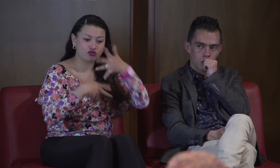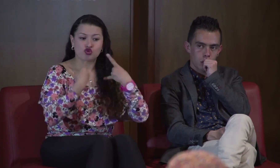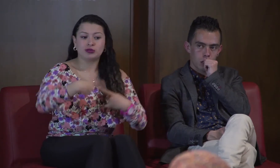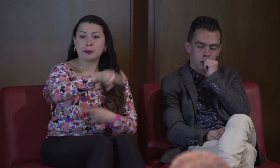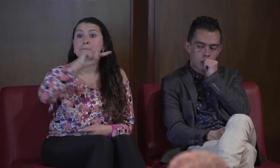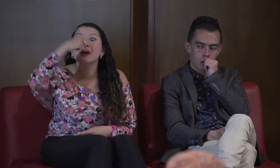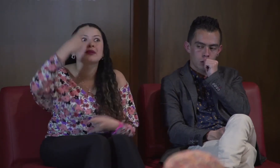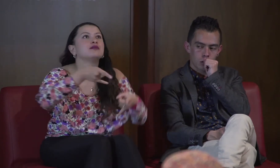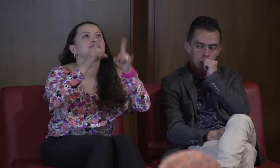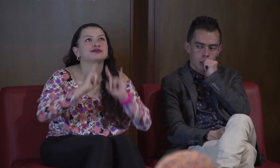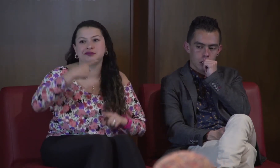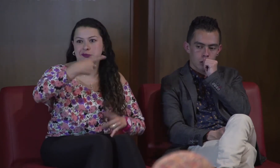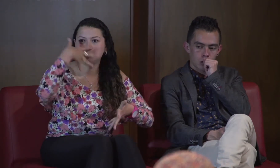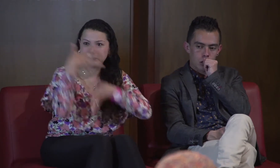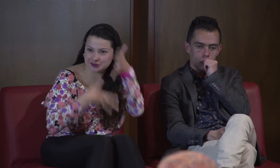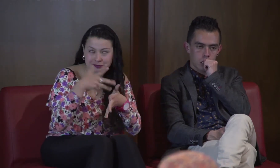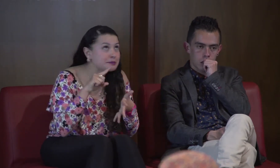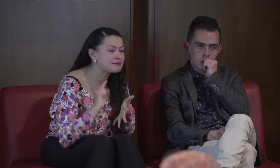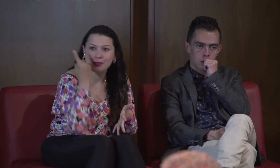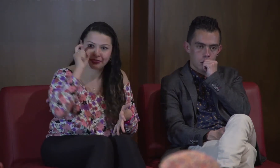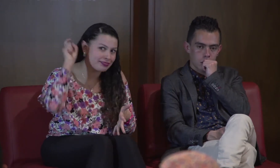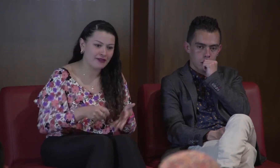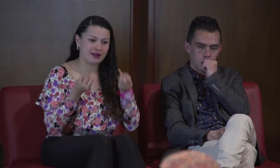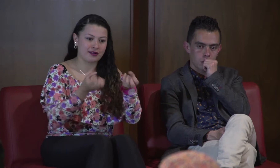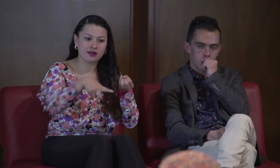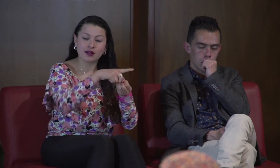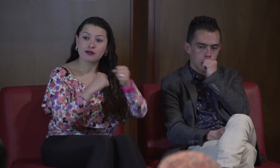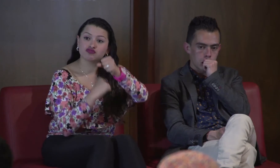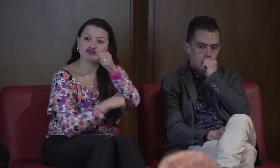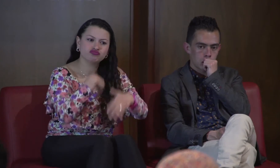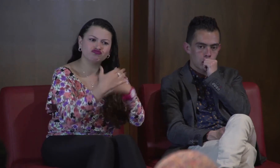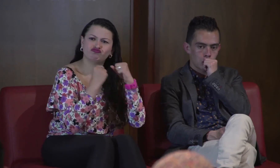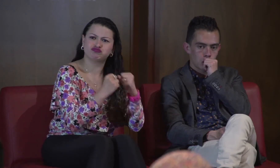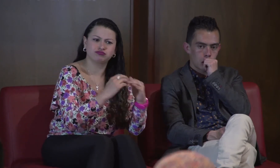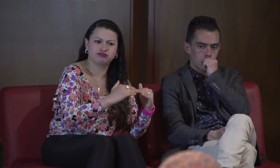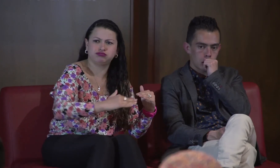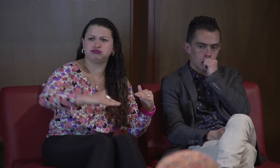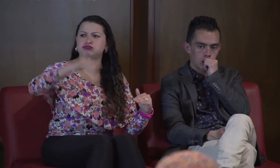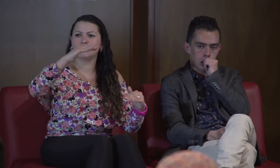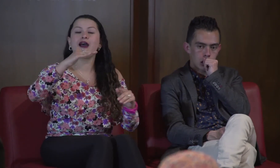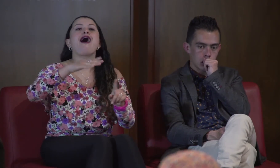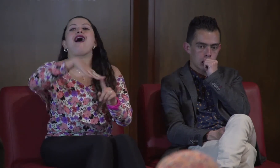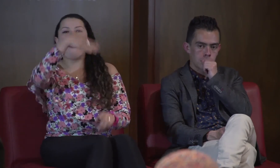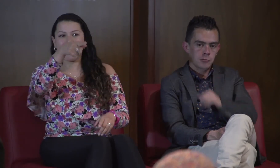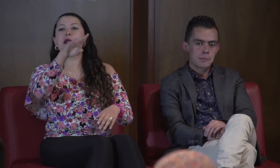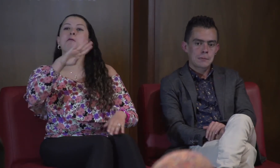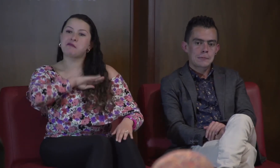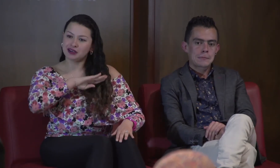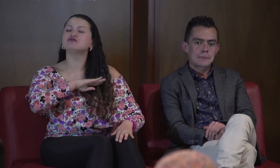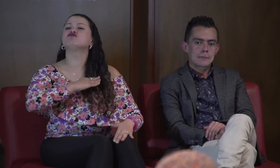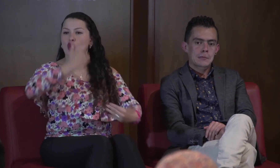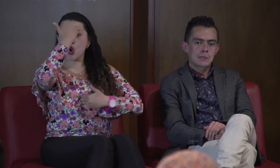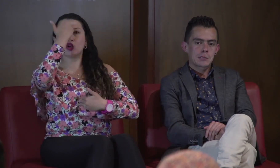También eso está, digamos, mediado por la interacción o por la adquisición que ellos tengan con la lengua, con el docente que les esté